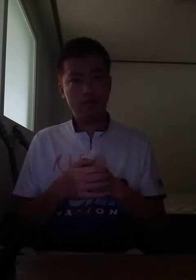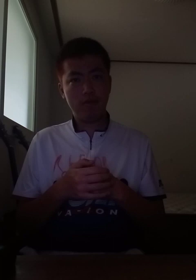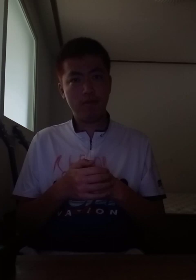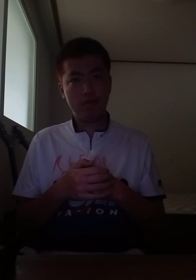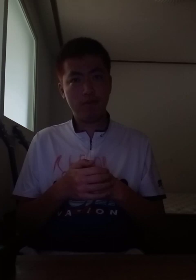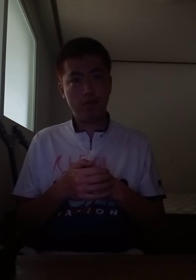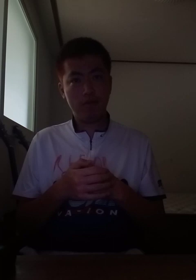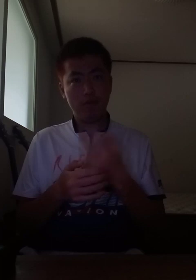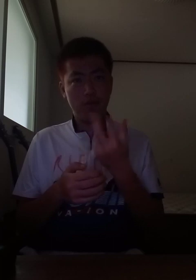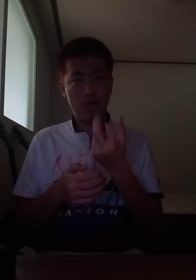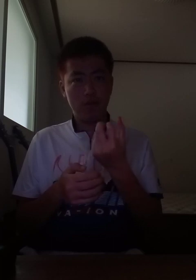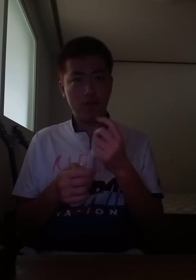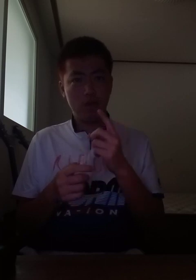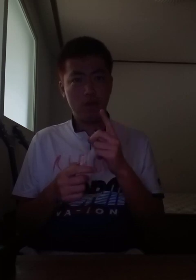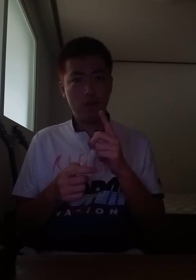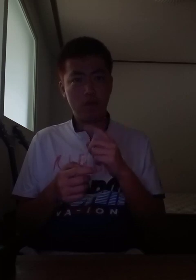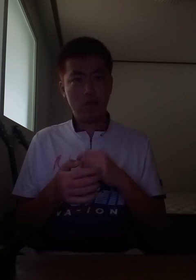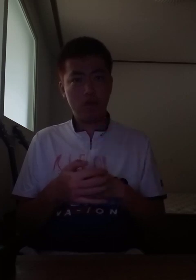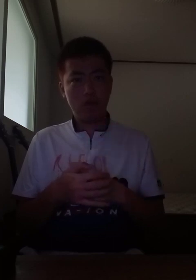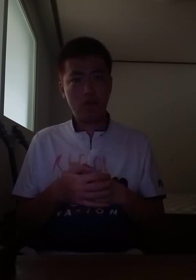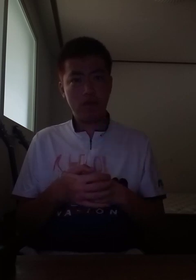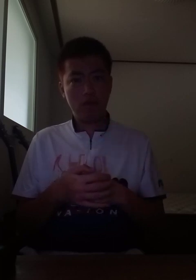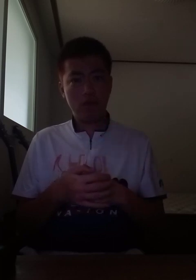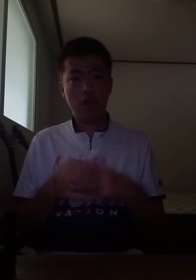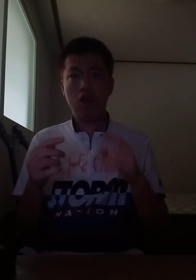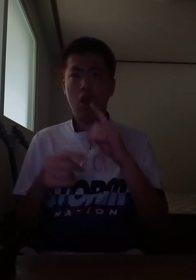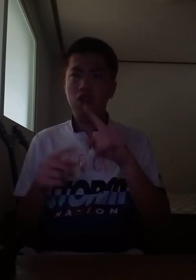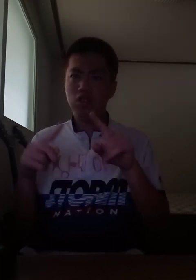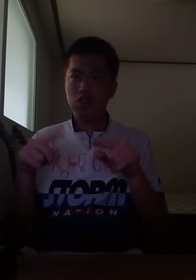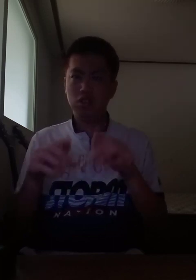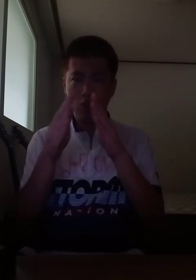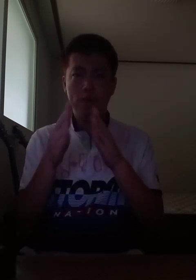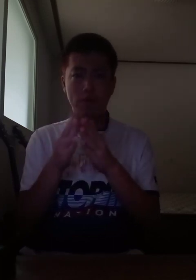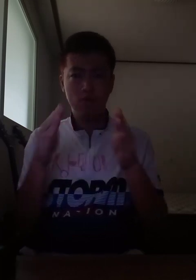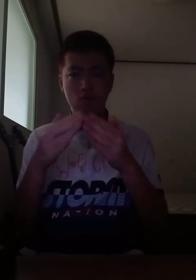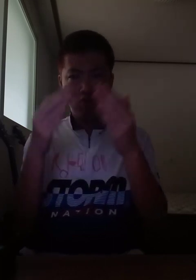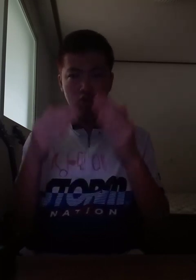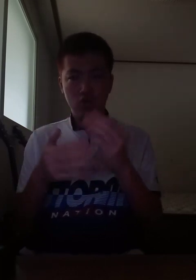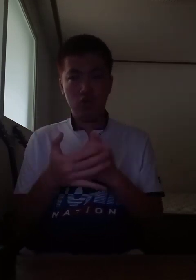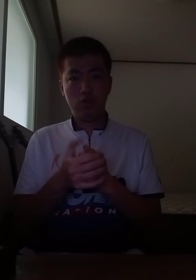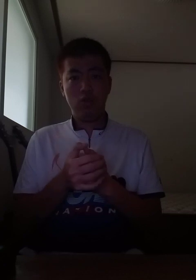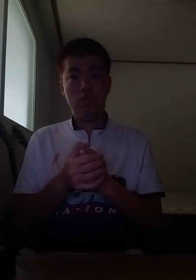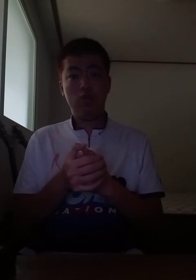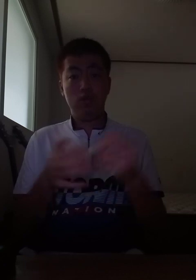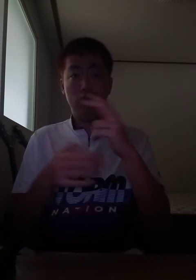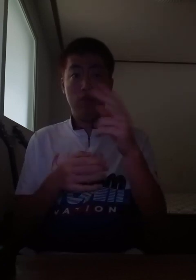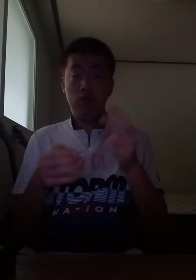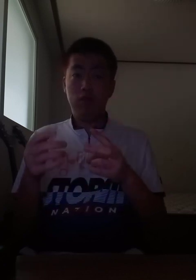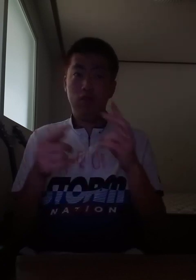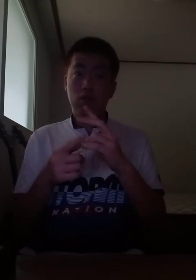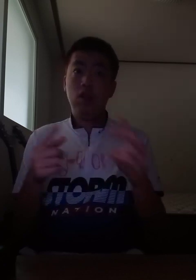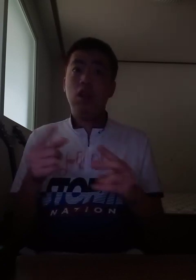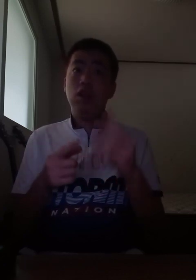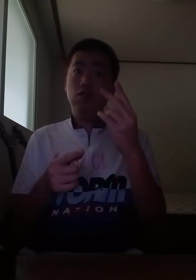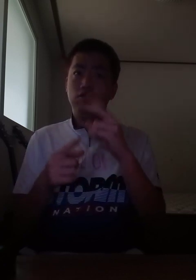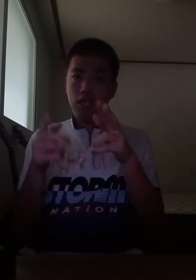비상벨이라고 뭐 안 써있네. 아무것도 안 써있네. 설치율은 절반 넘는 수준입니다. 평균적으로 전국에 있는 안심 귀갓길 하나당